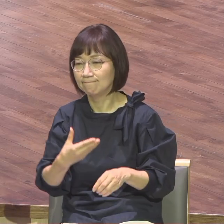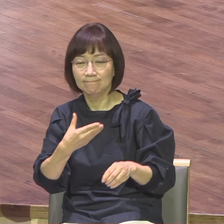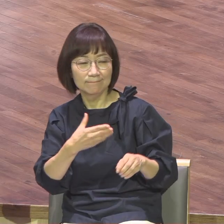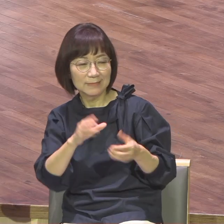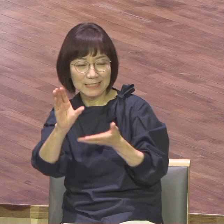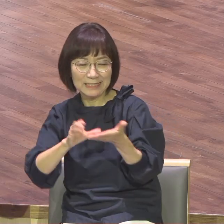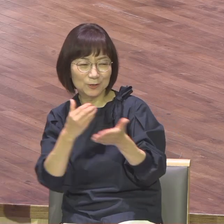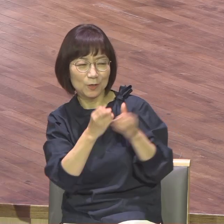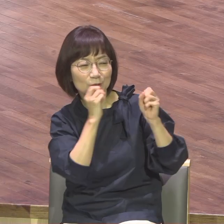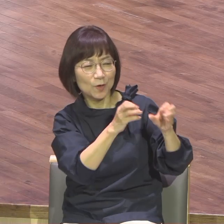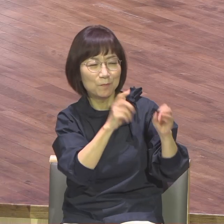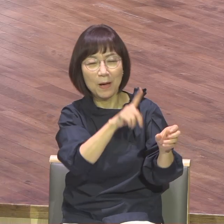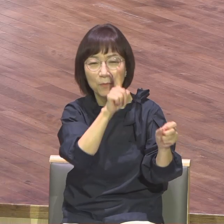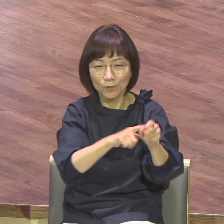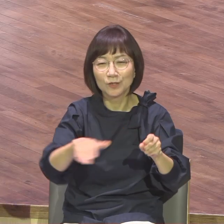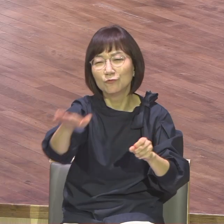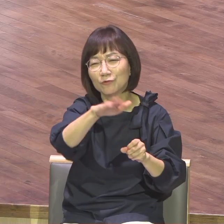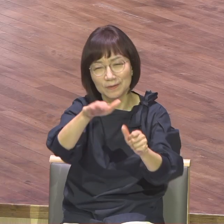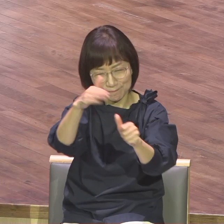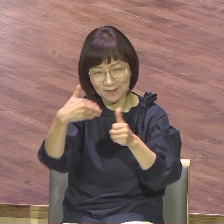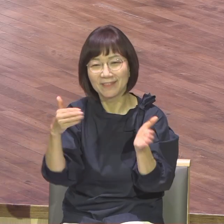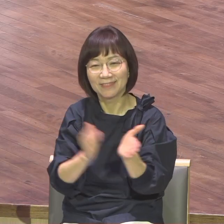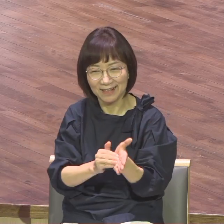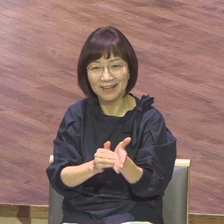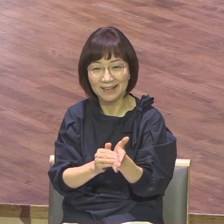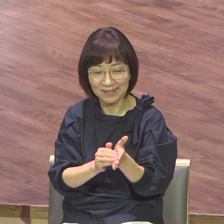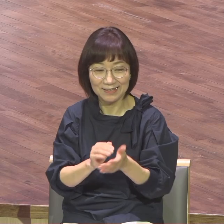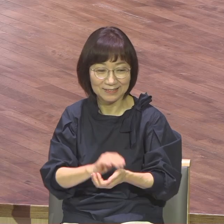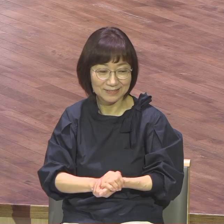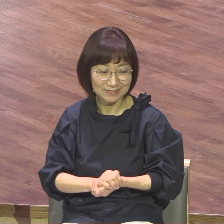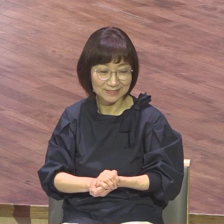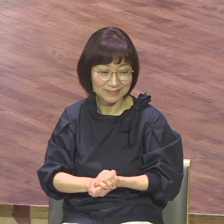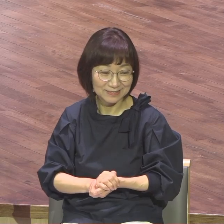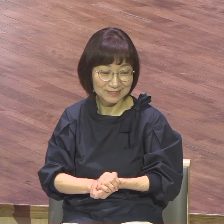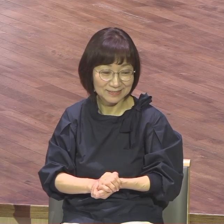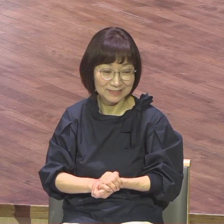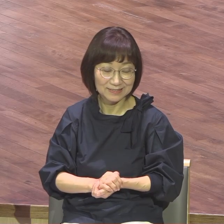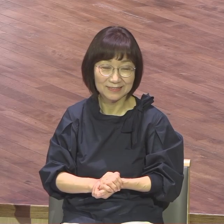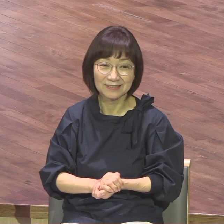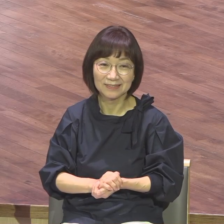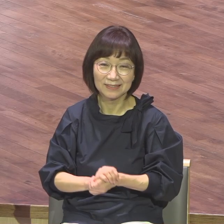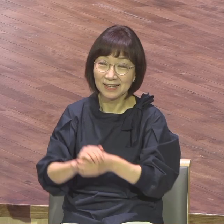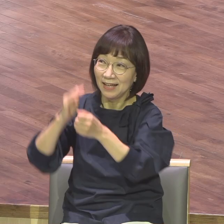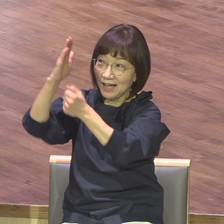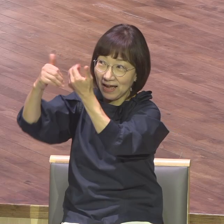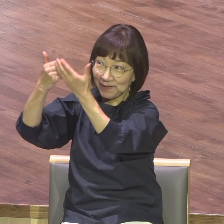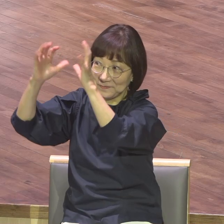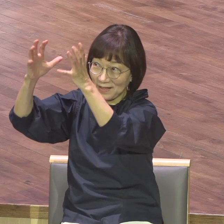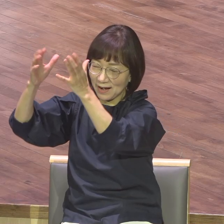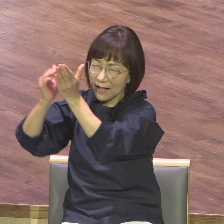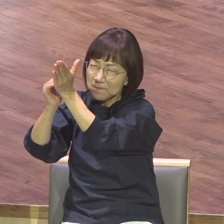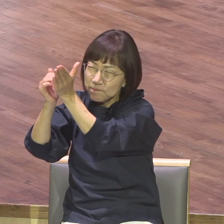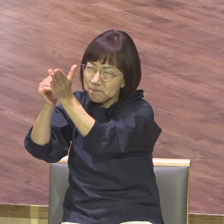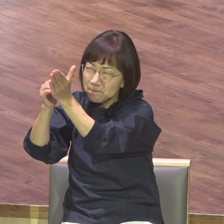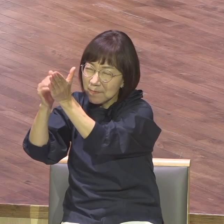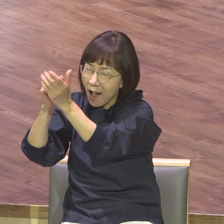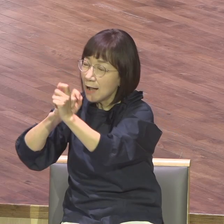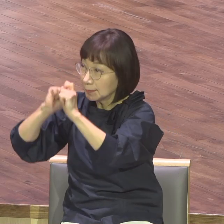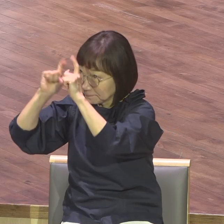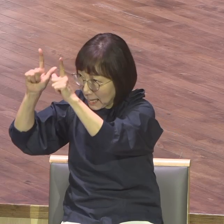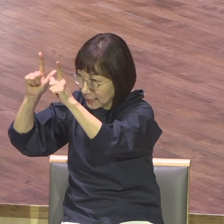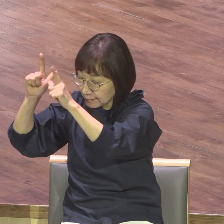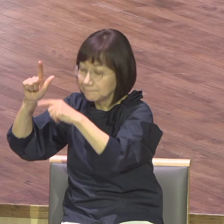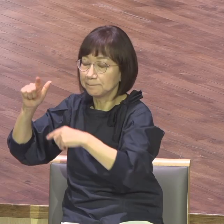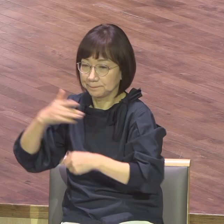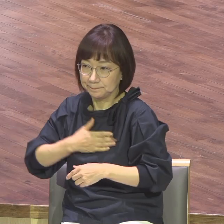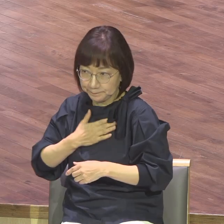그러기 위해서 우리를 불렀다는 얘기예요. 하나님이 나라의 이 어마어마한 영적 비밀을 알고 이것을 가지고